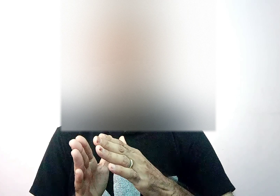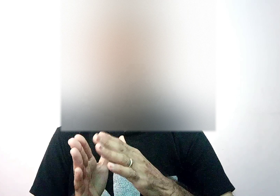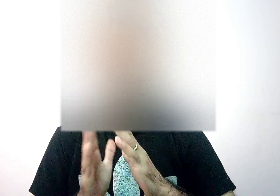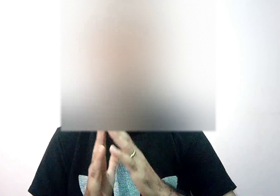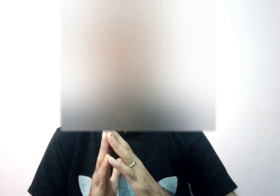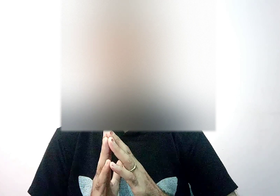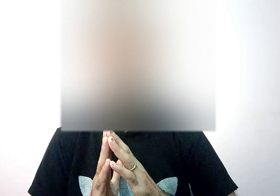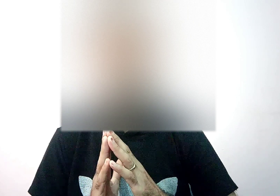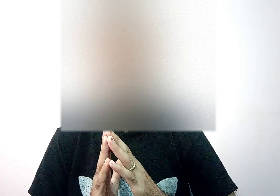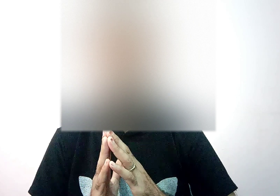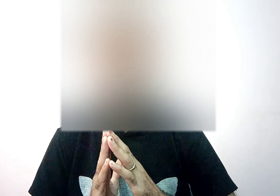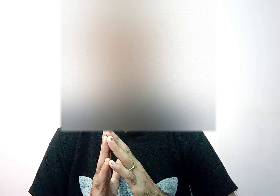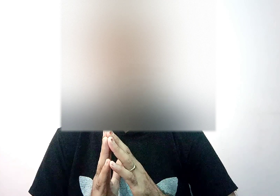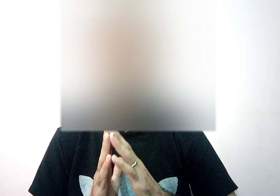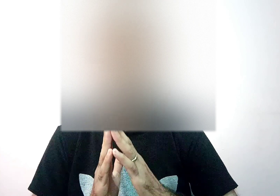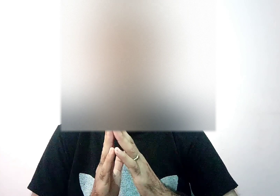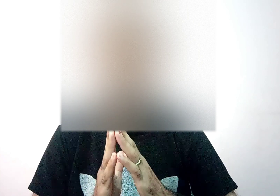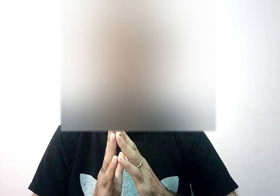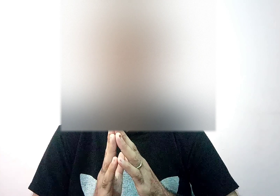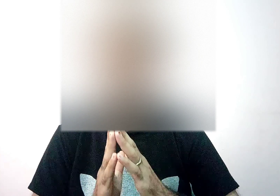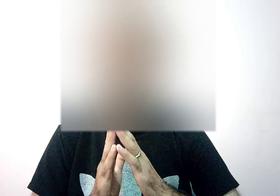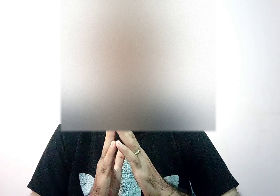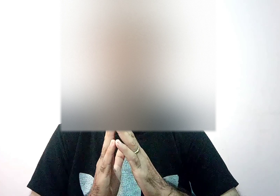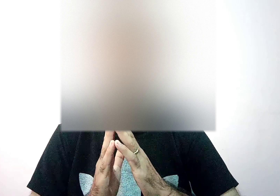ابي احمد، وده اللي خلاه او